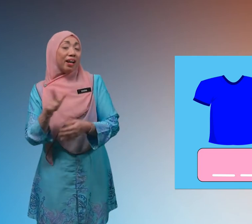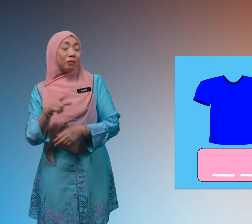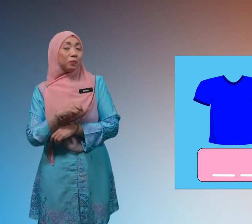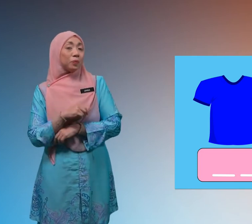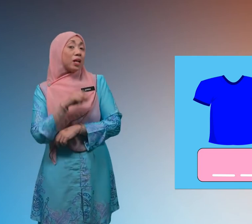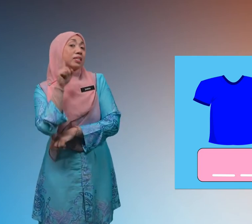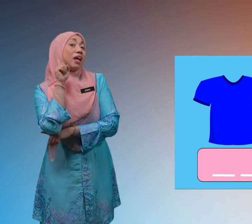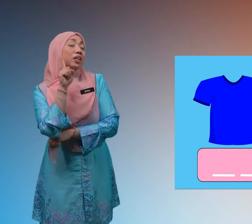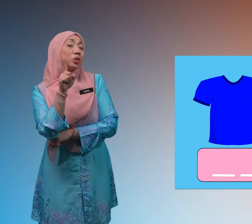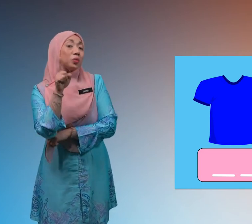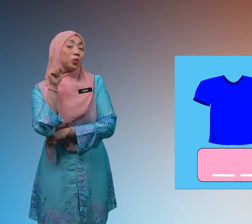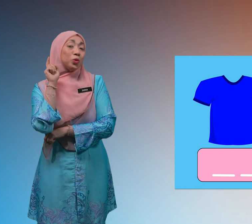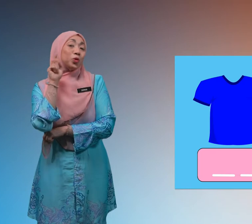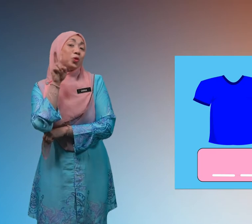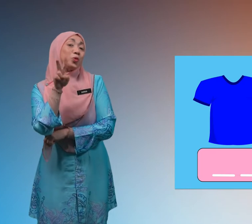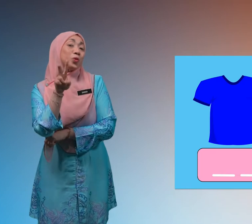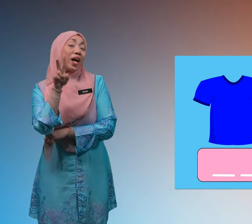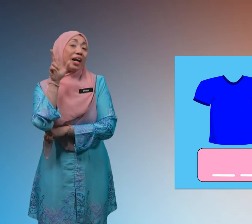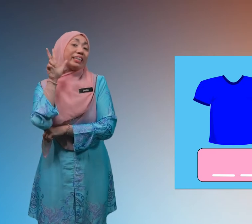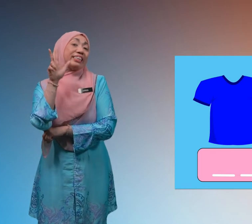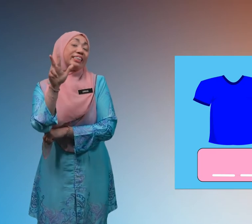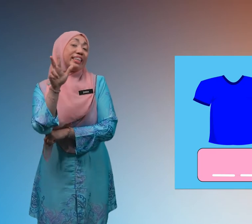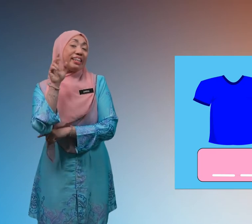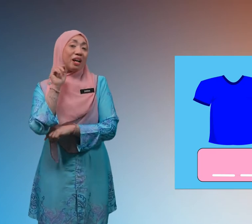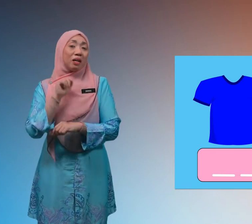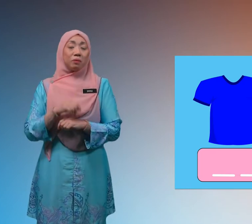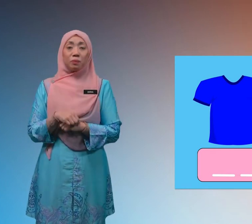Baiklah. Satu, dua, tiga.